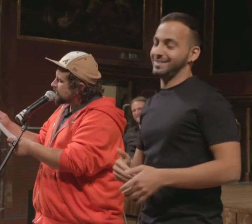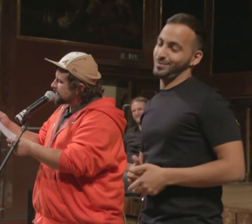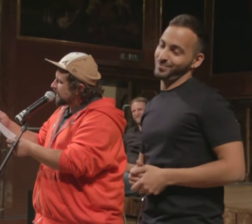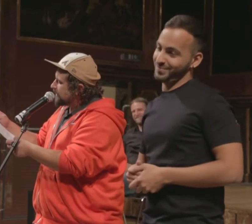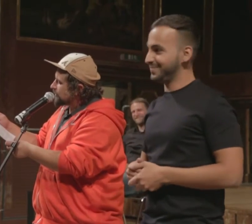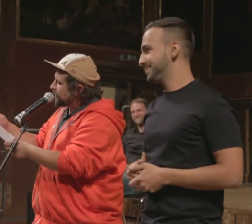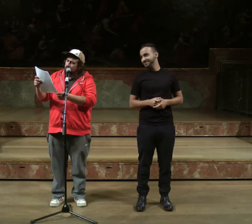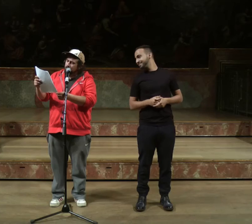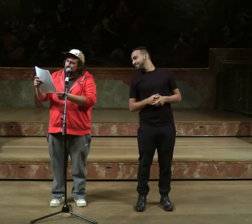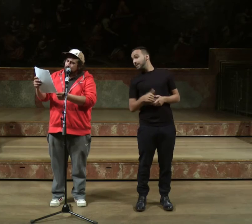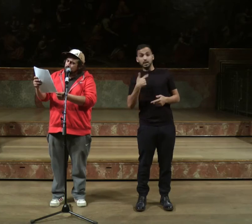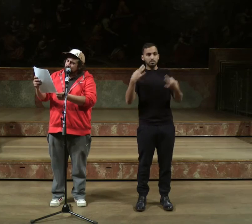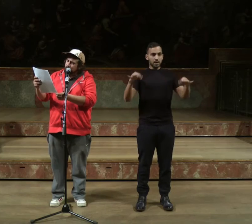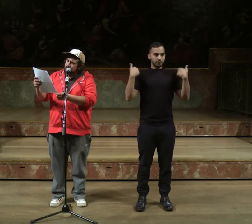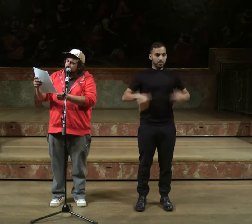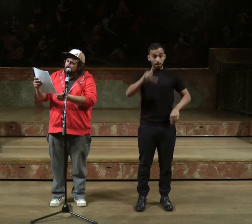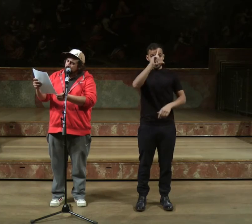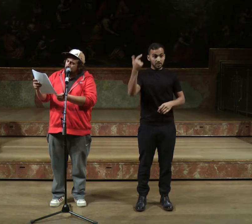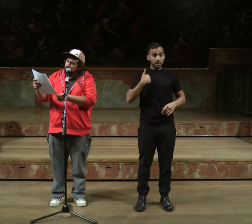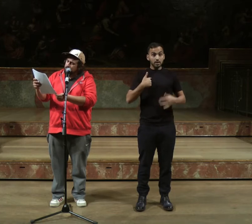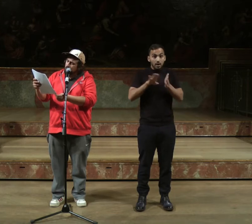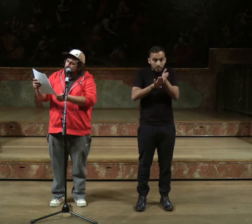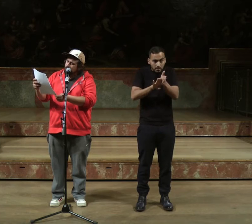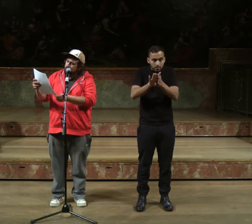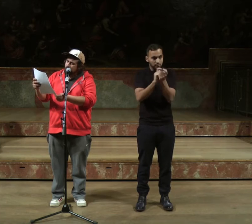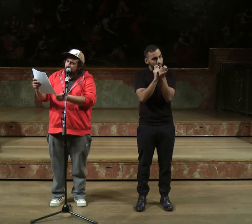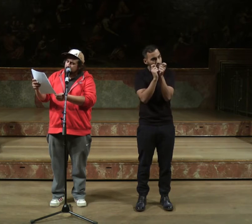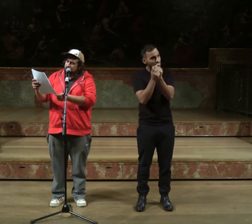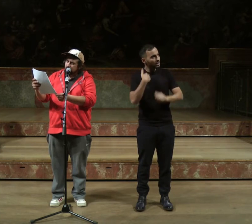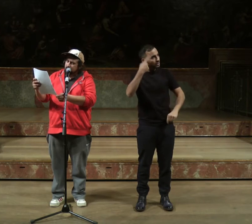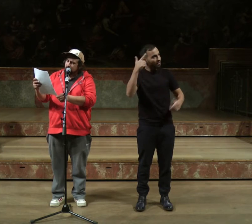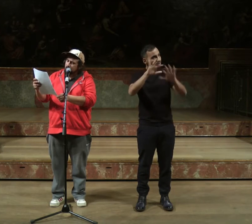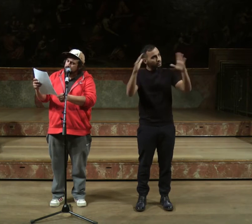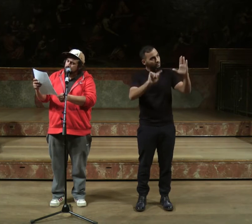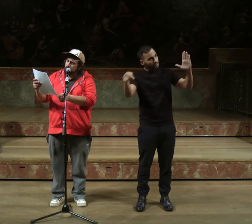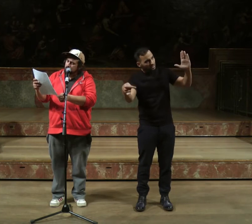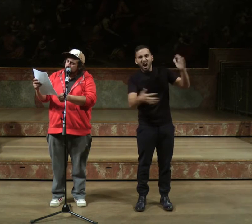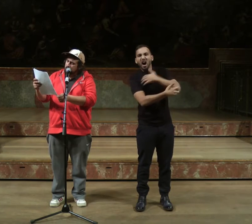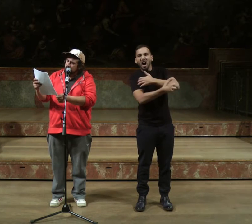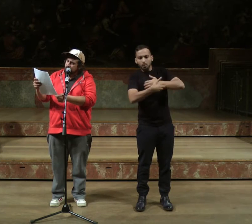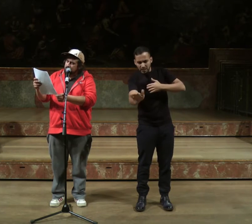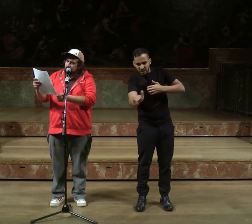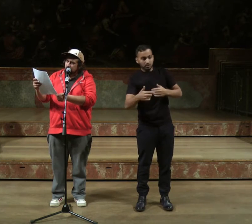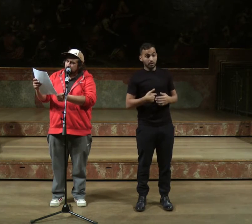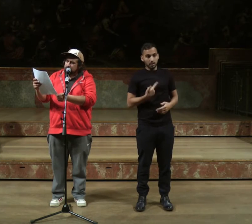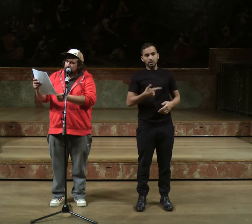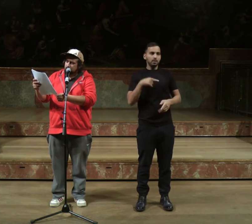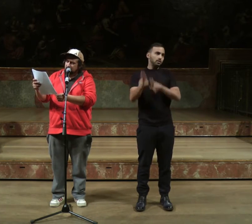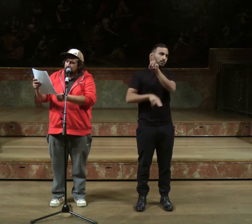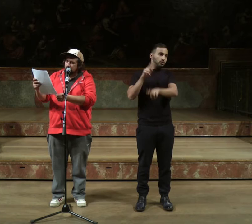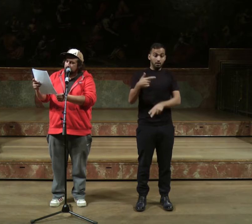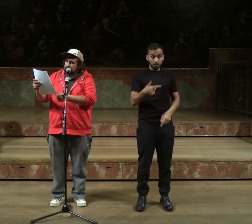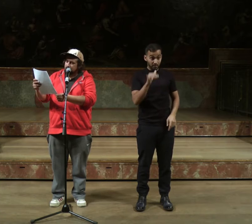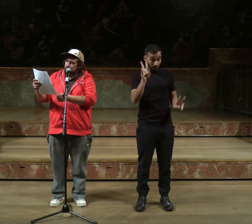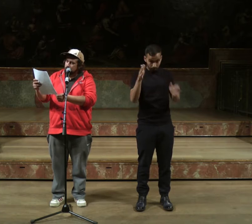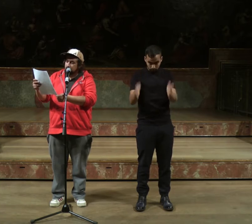Jetzt bin ich ein besserer Mensch geworden. Im Zuge dieser Besser-Mensch-Werdung habe ich mir sorgfältig ein Patenkind aus der dritten Welt herausgesucht. Mir liegt zwar nichts an den kleinen Bastard, aber mir geht